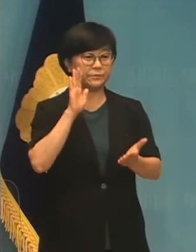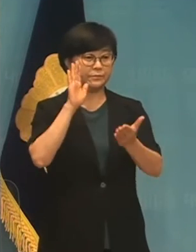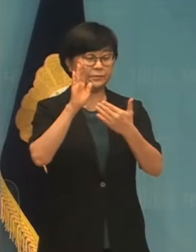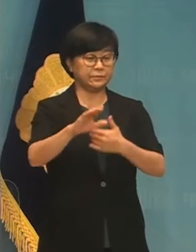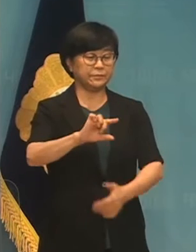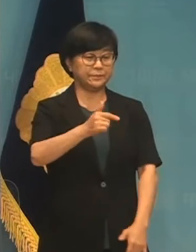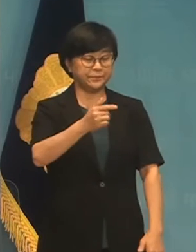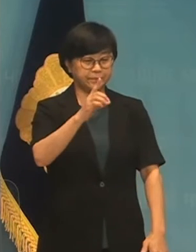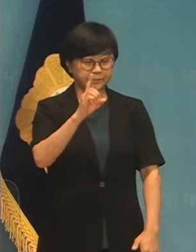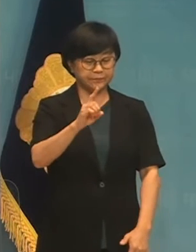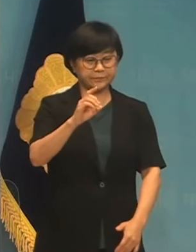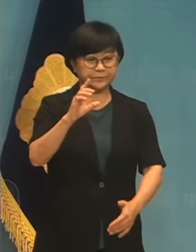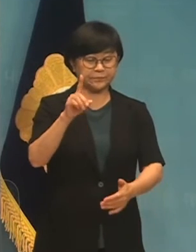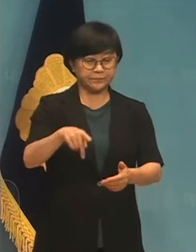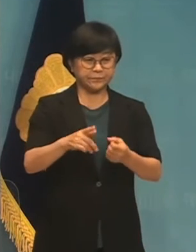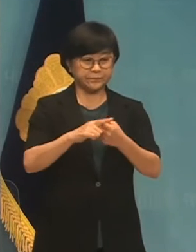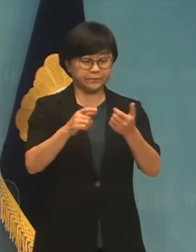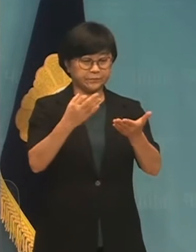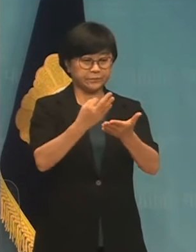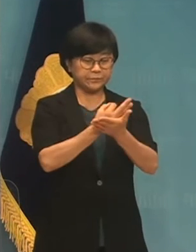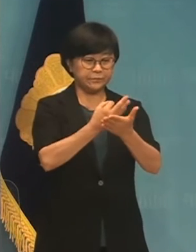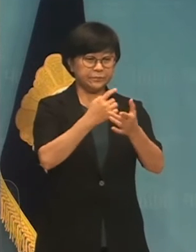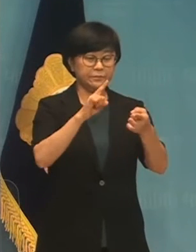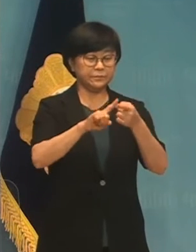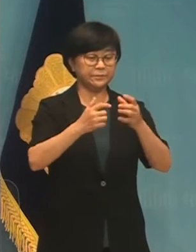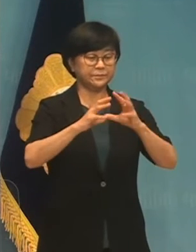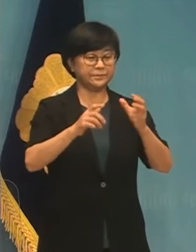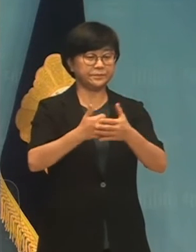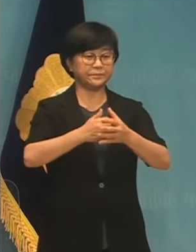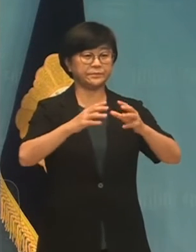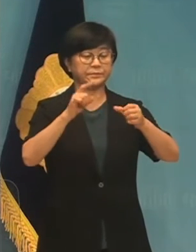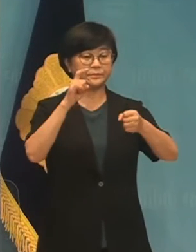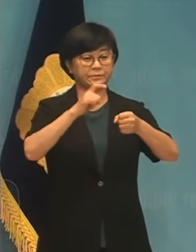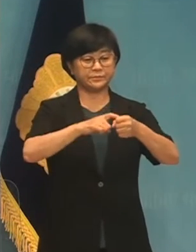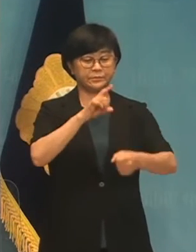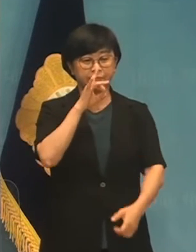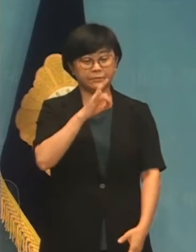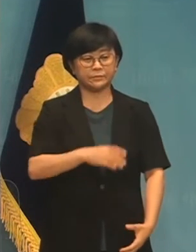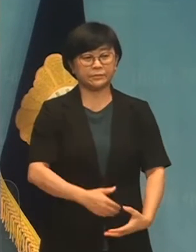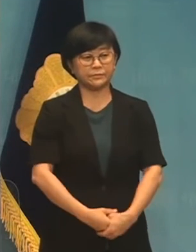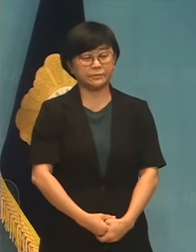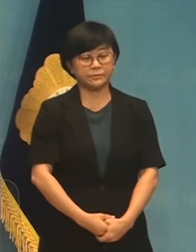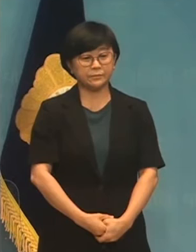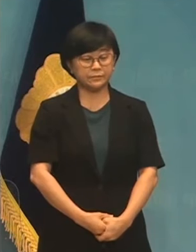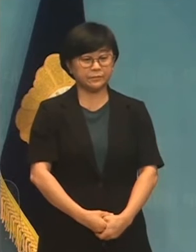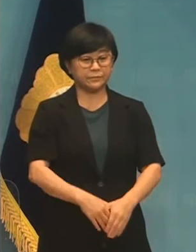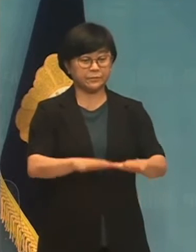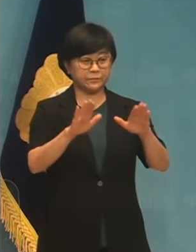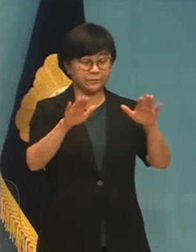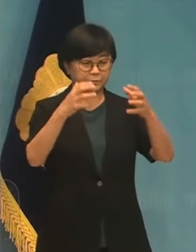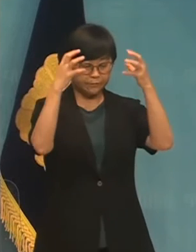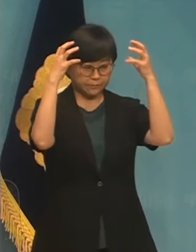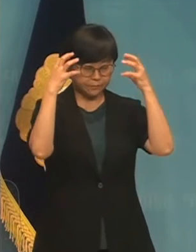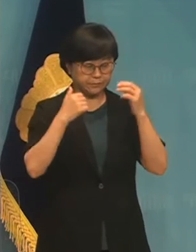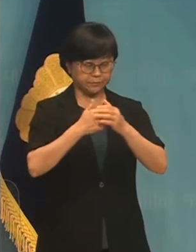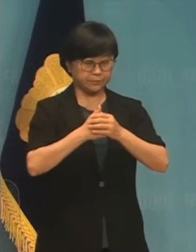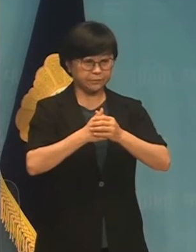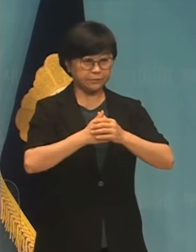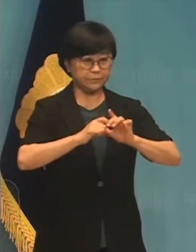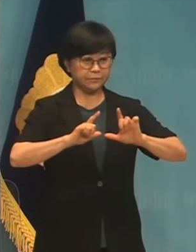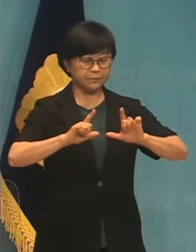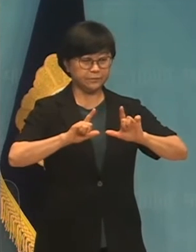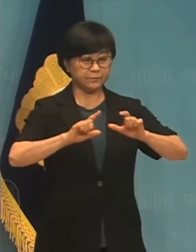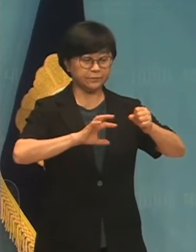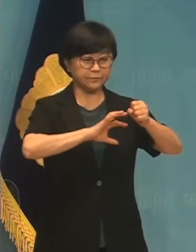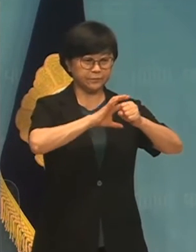GDP 숫자와 성장 수치는 대한민국 국정 목표가 될 수 없습니다. 올여름 전